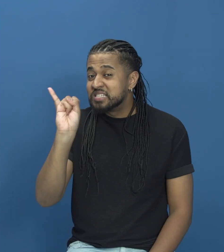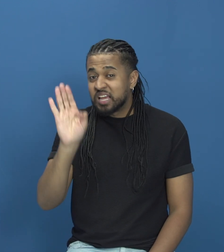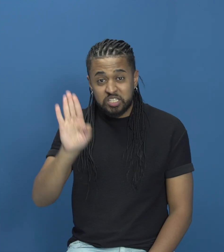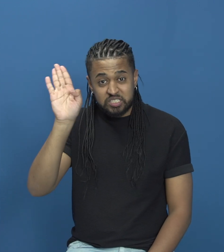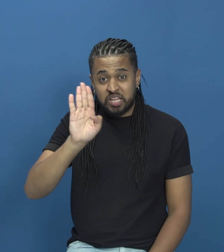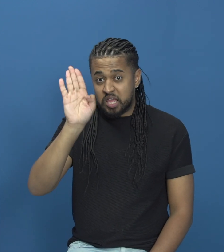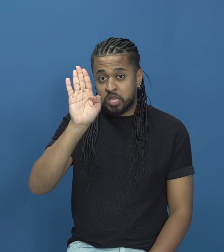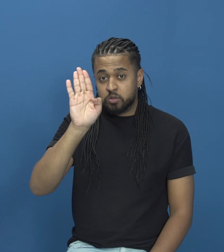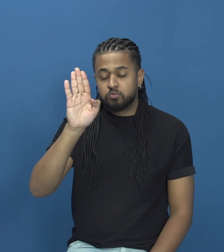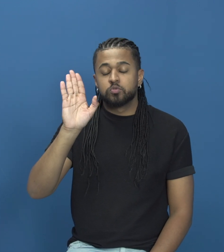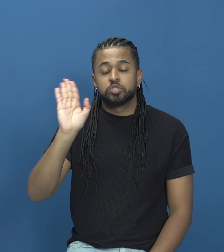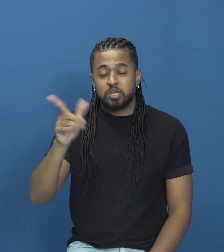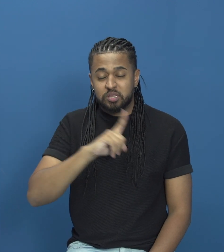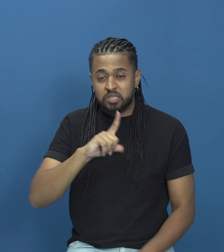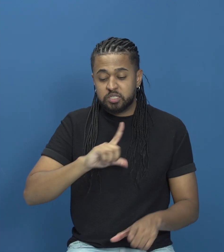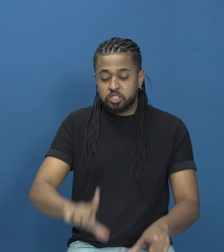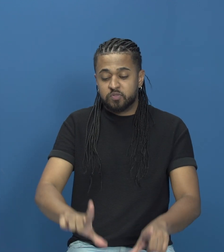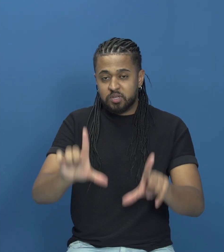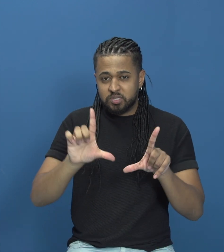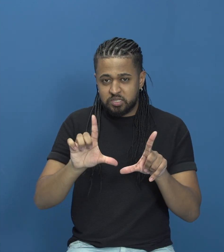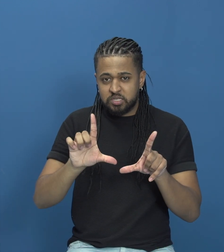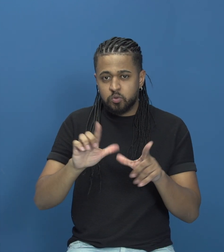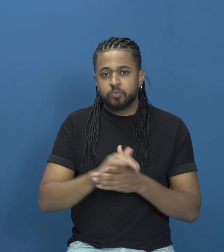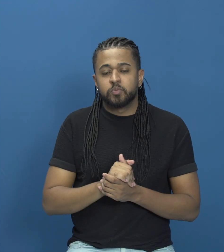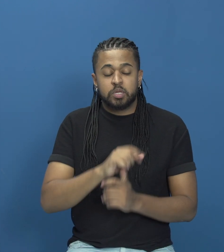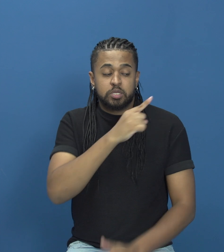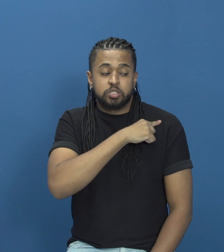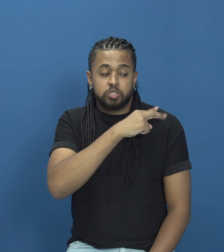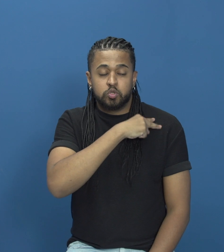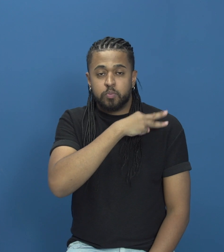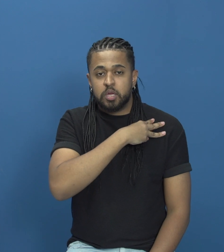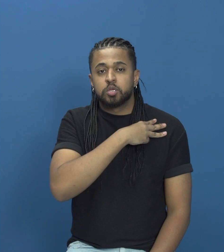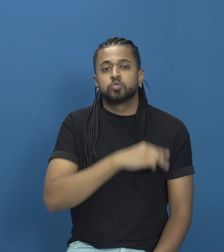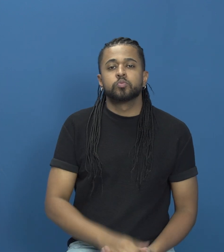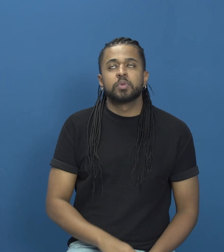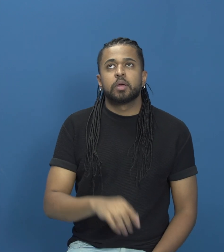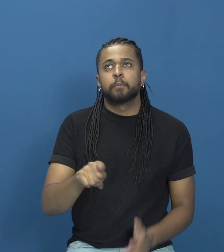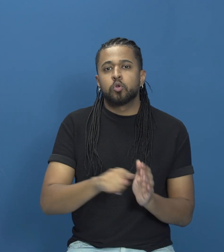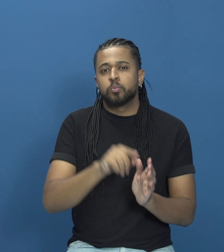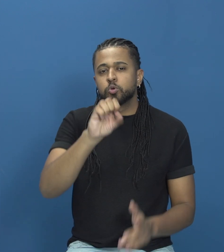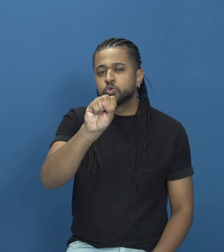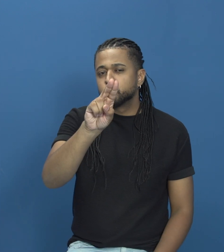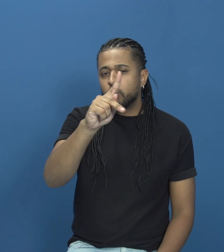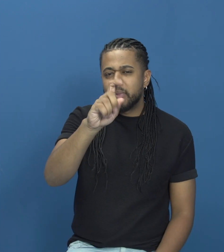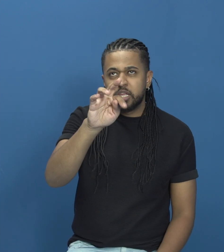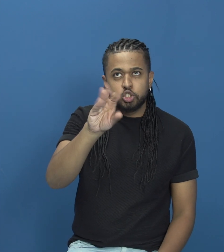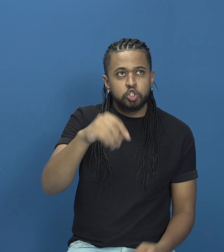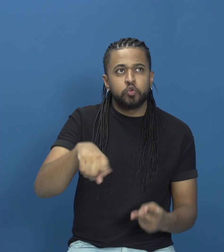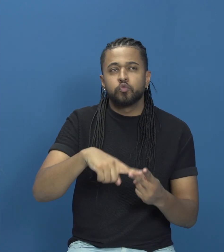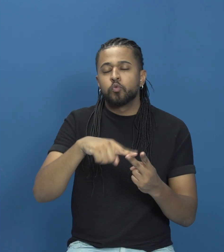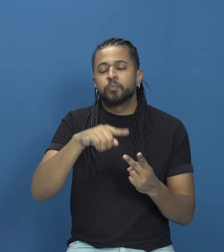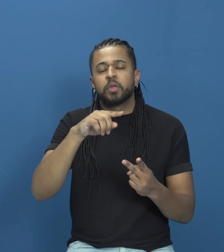ou candidata tenha obtido a certificação do ensino médio por exame supletivo,